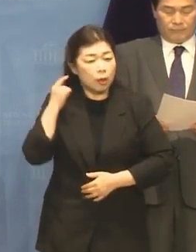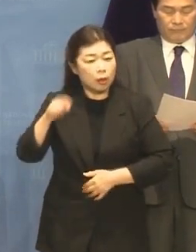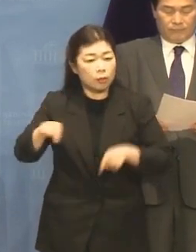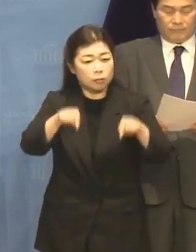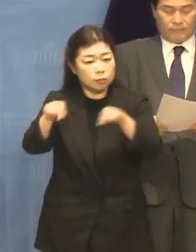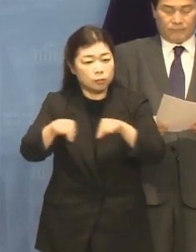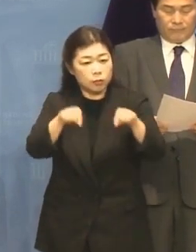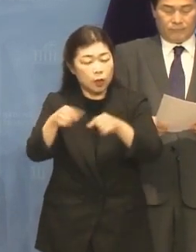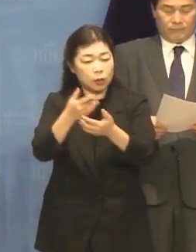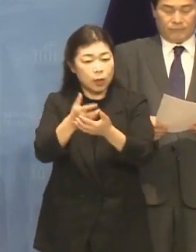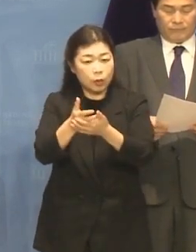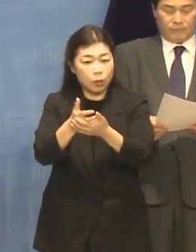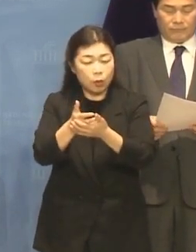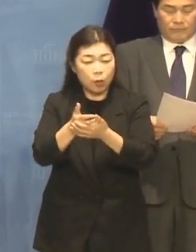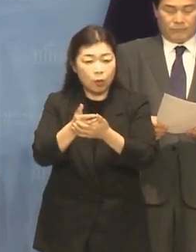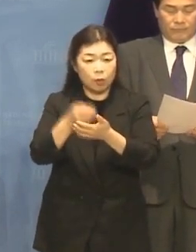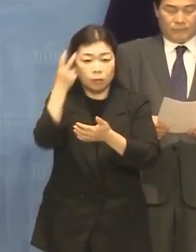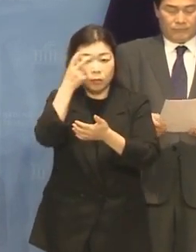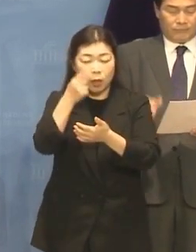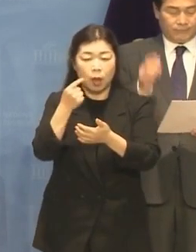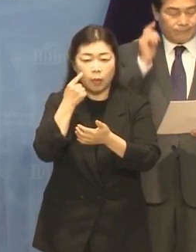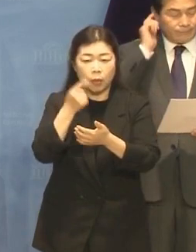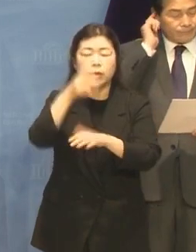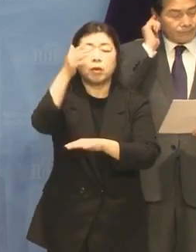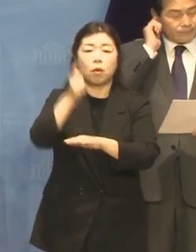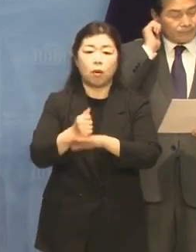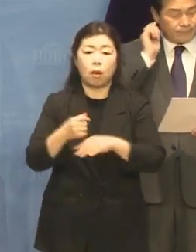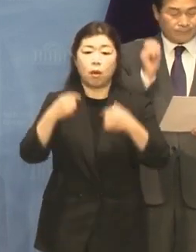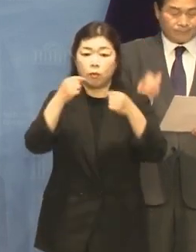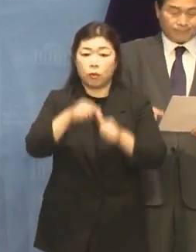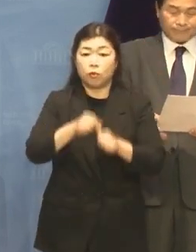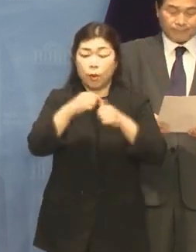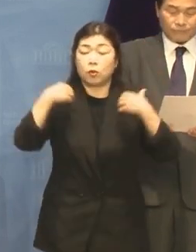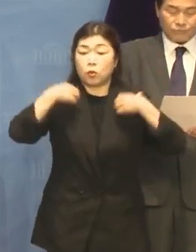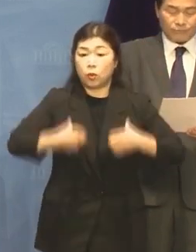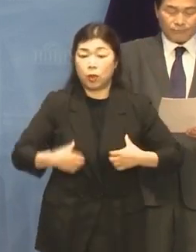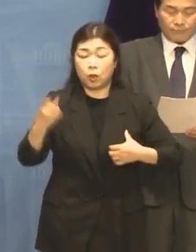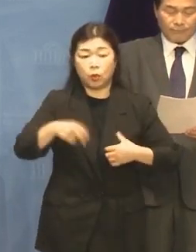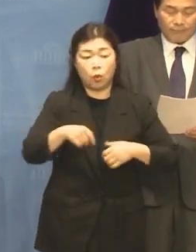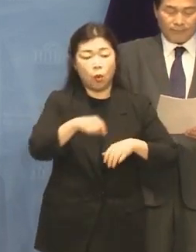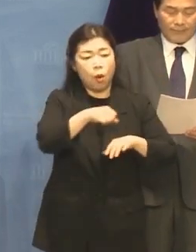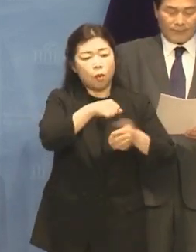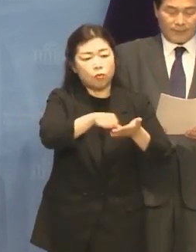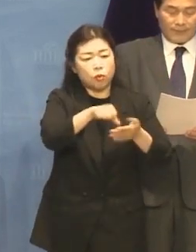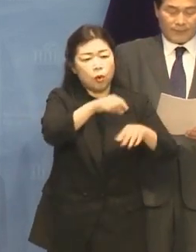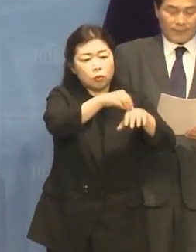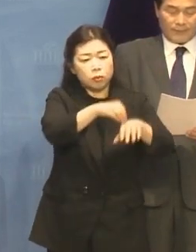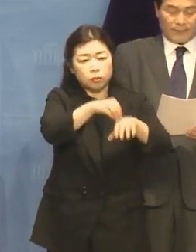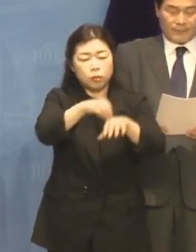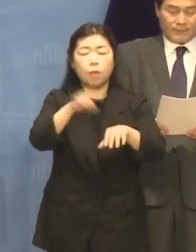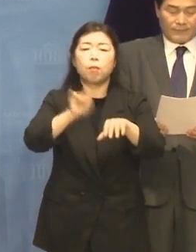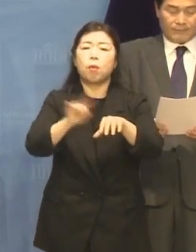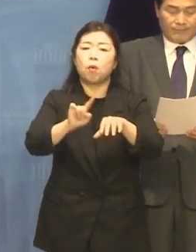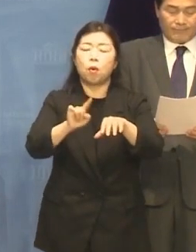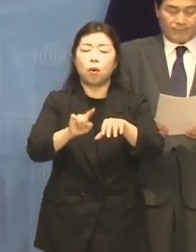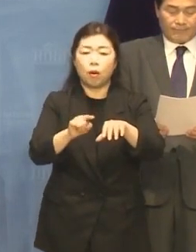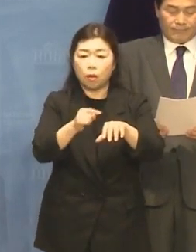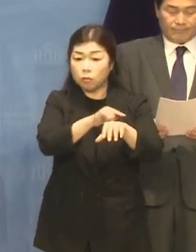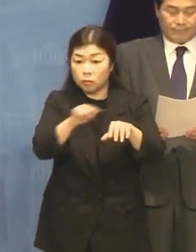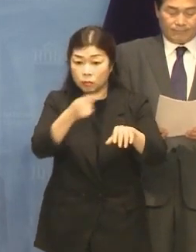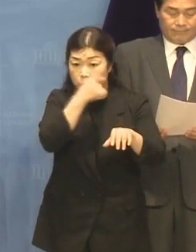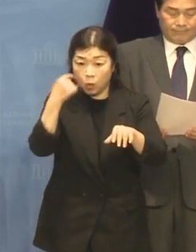녹취 서면 자료를 열람한 결과 구명 조끼와 부유물의 일부 특징을 추가로 확인하였고